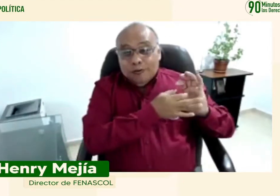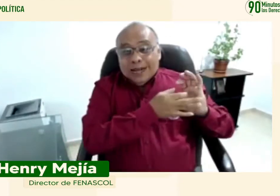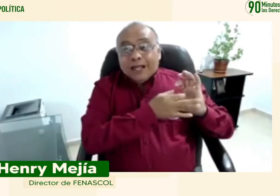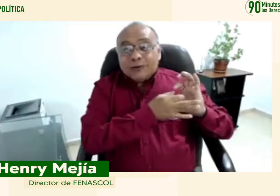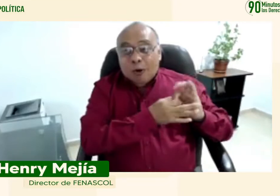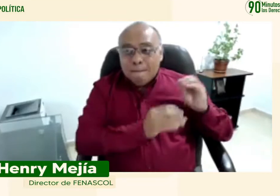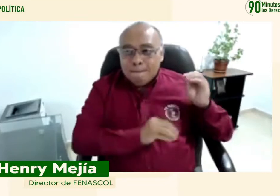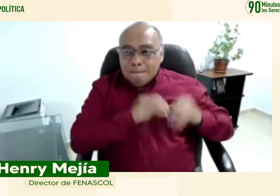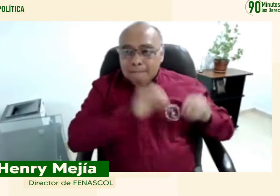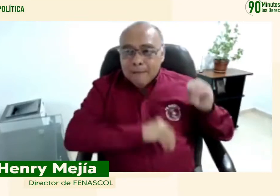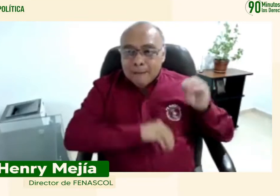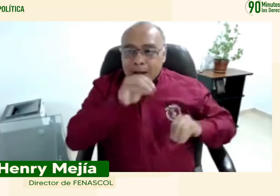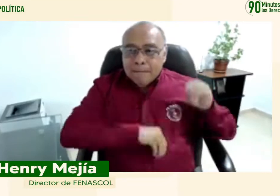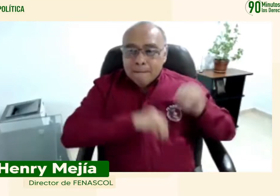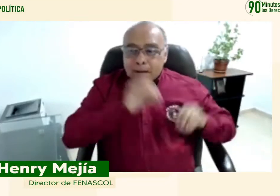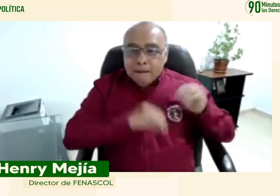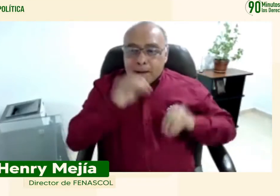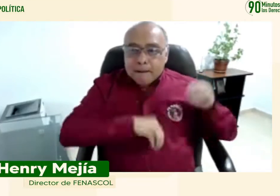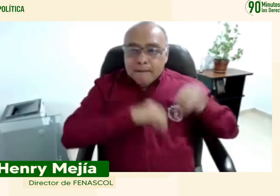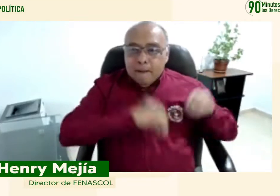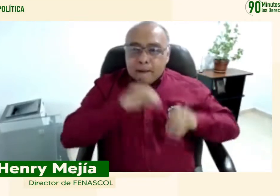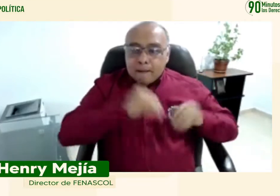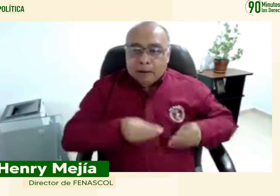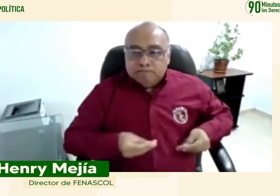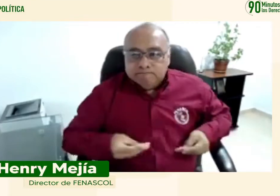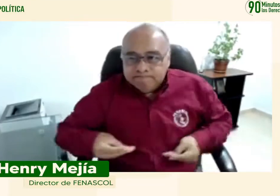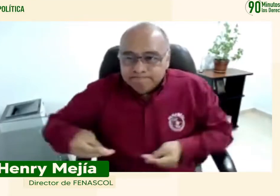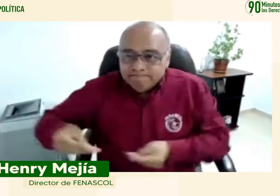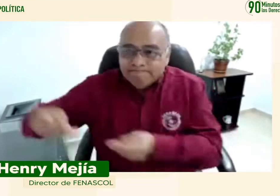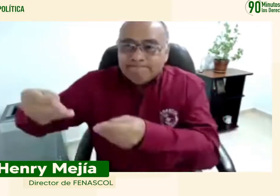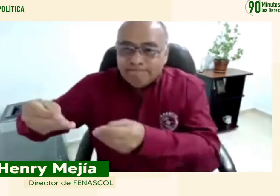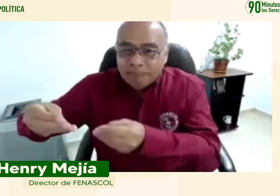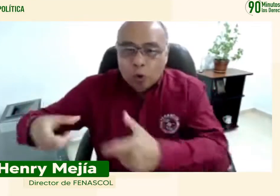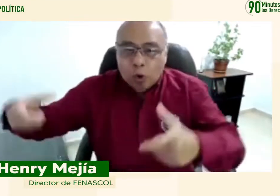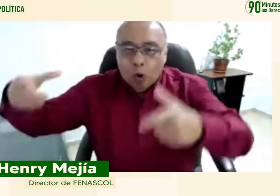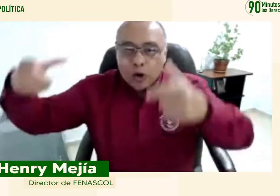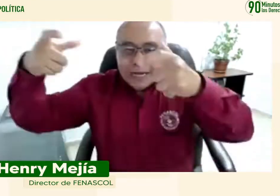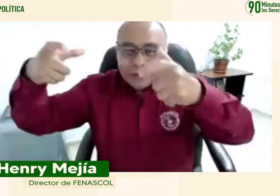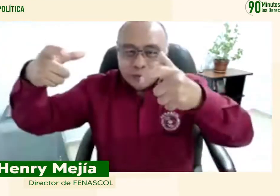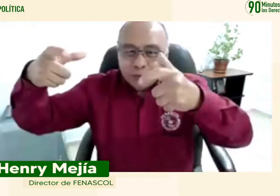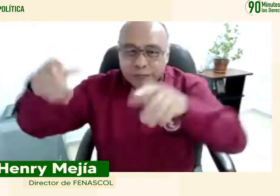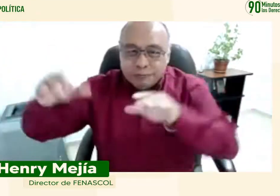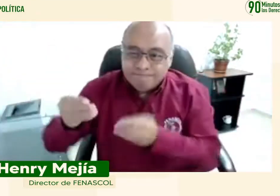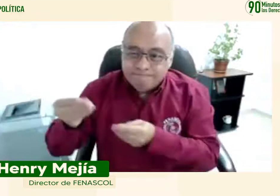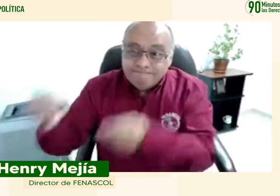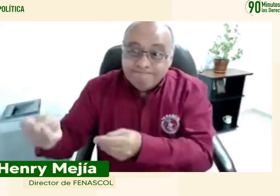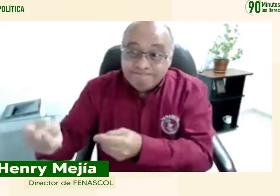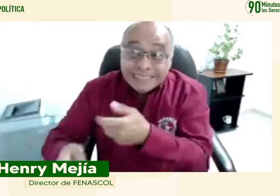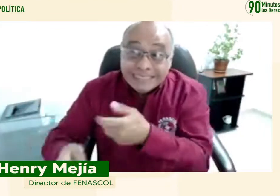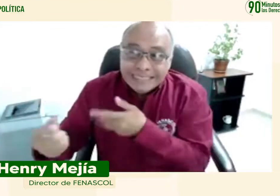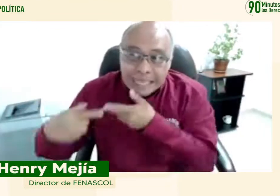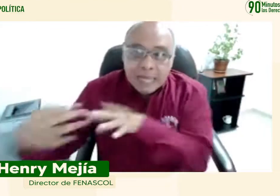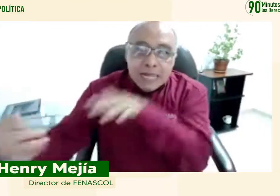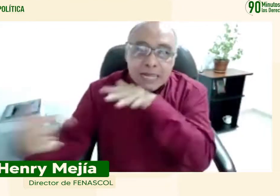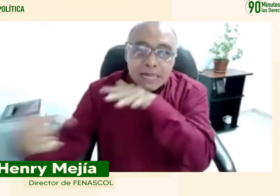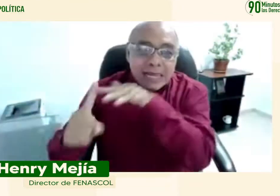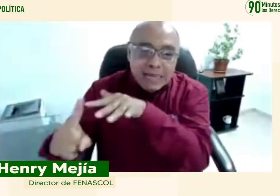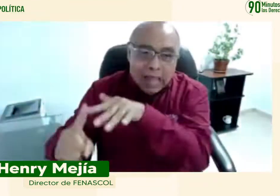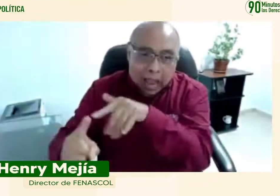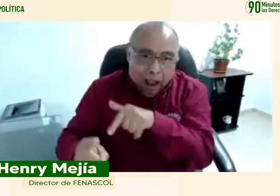y la organización mencionada y con nombre directo frenas con quien la propone y la lleva también allí al congreso y la deja allí